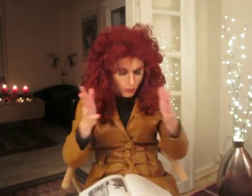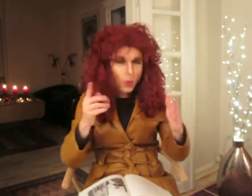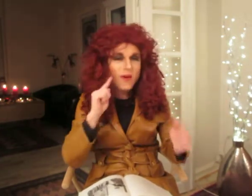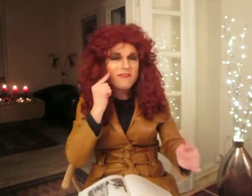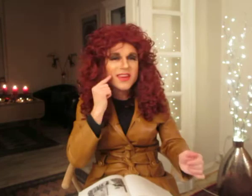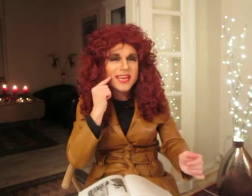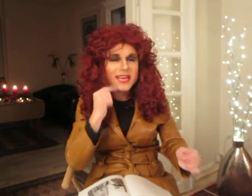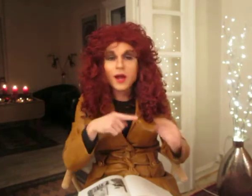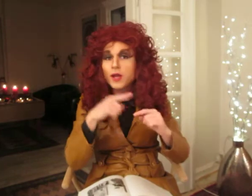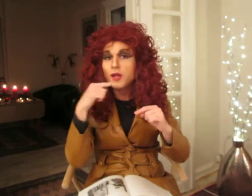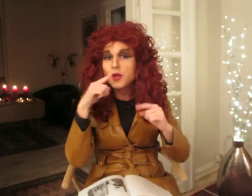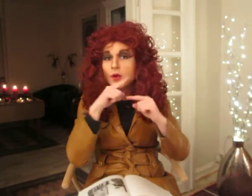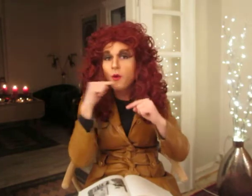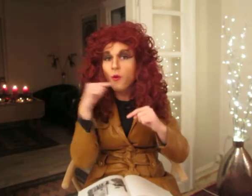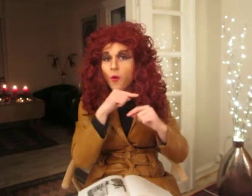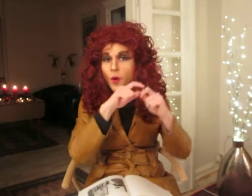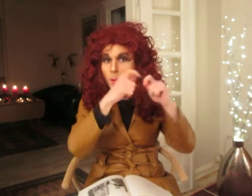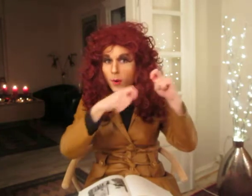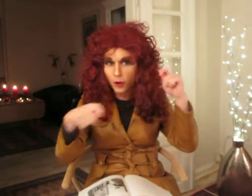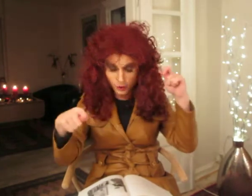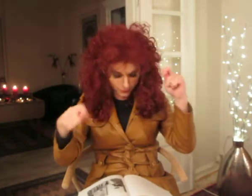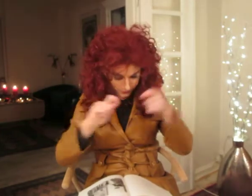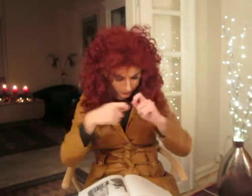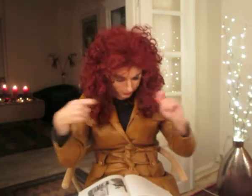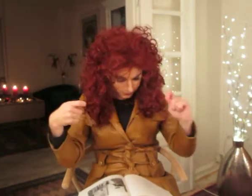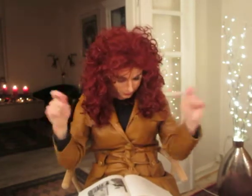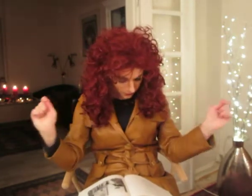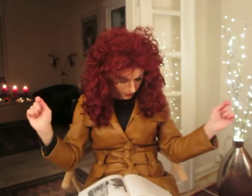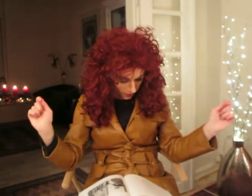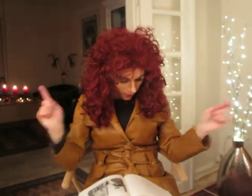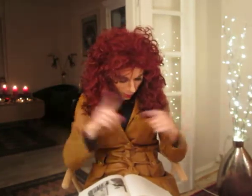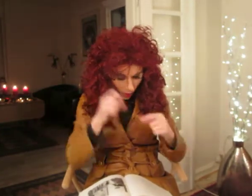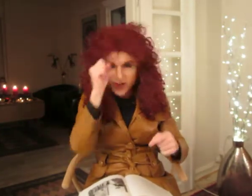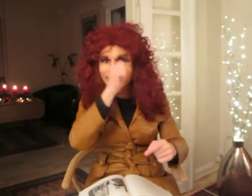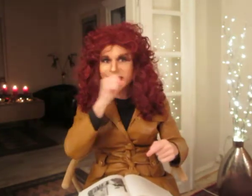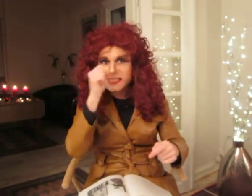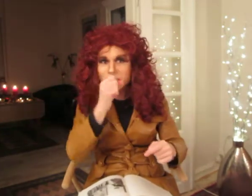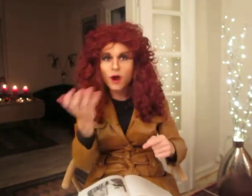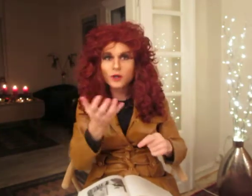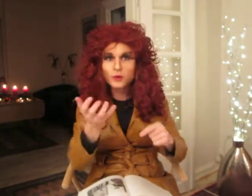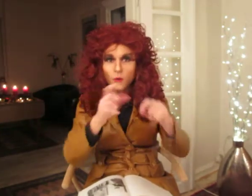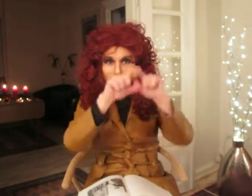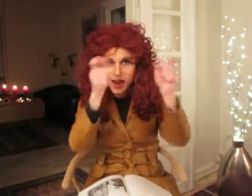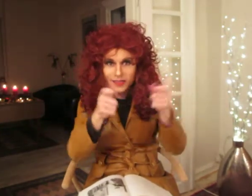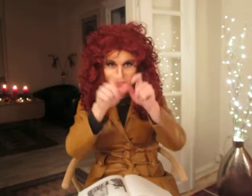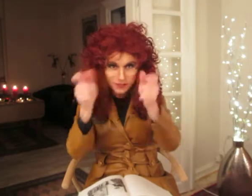store finer! I rødebånd! Og grise og dukkegrænser!